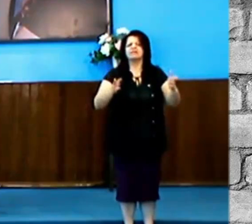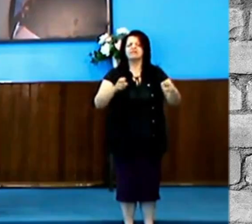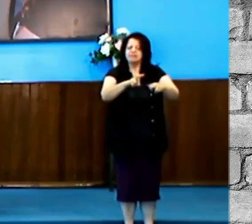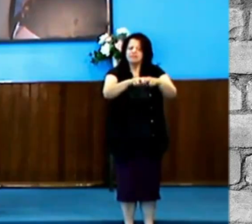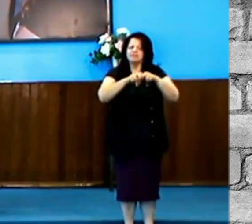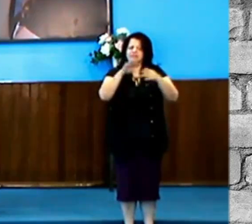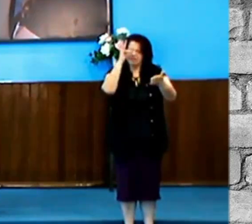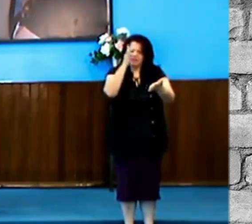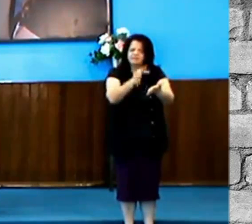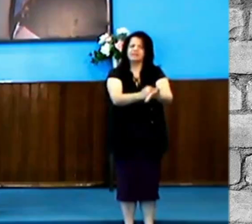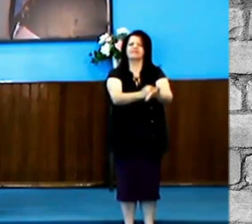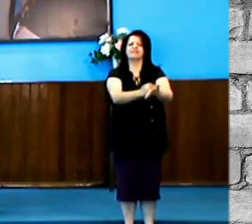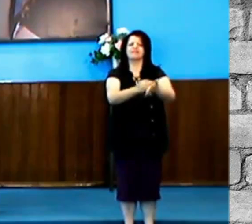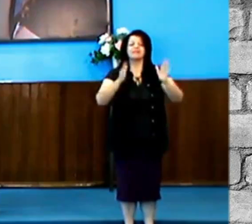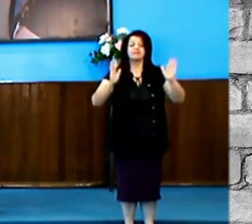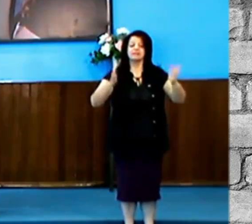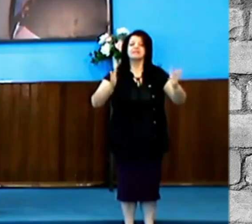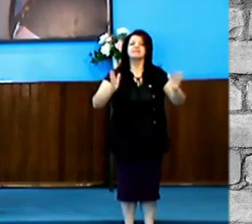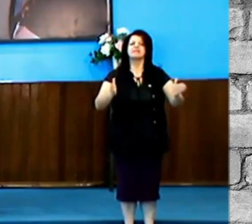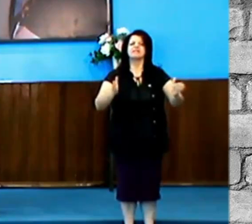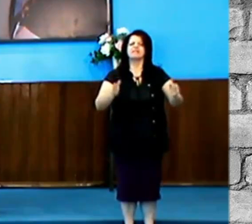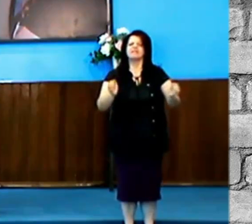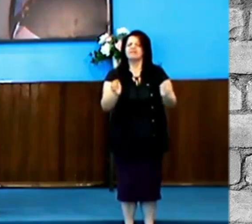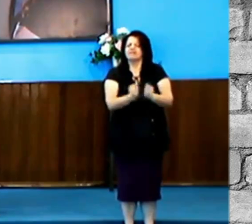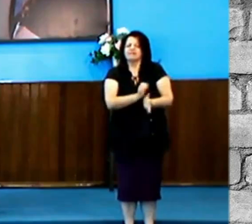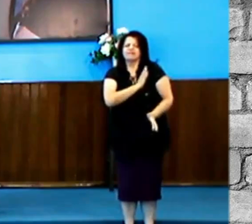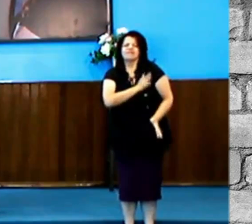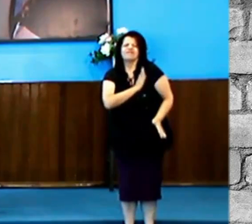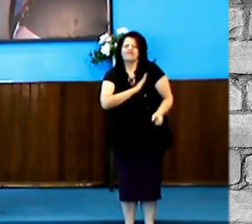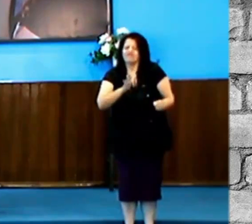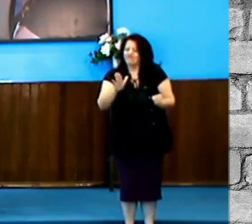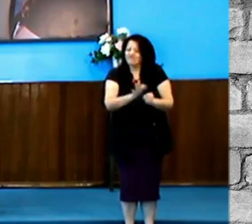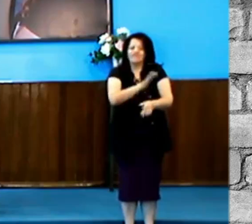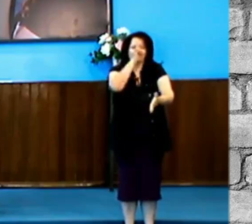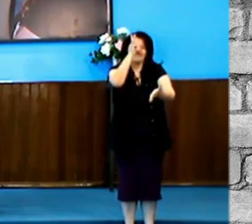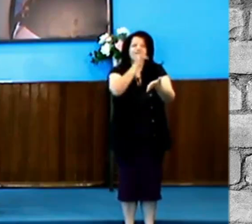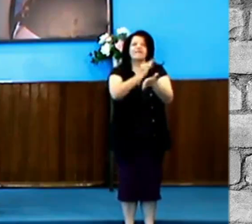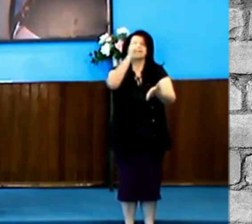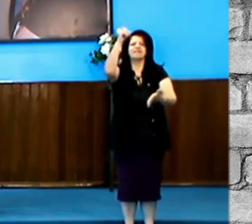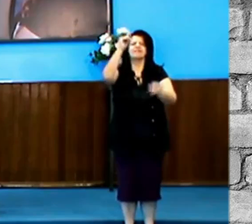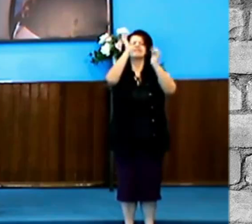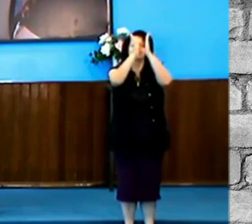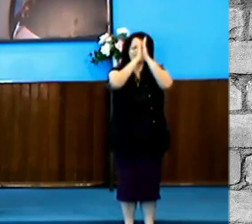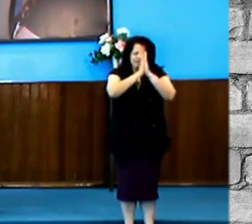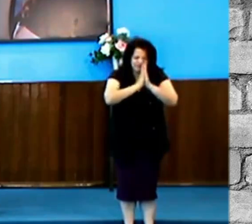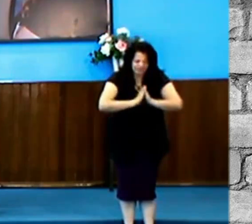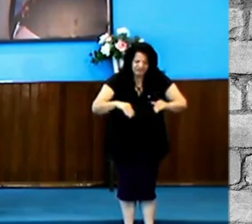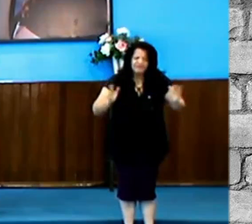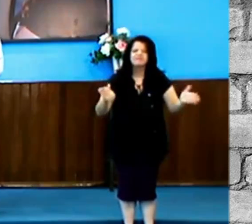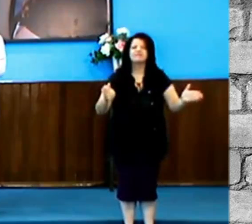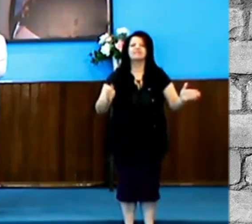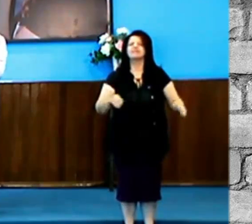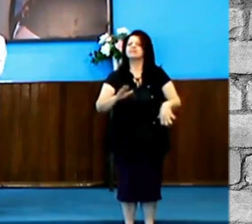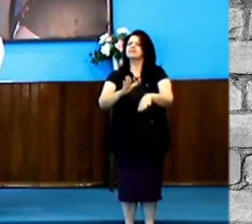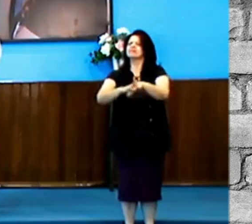com fé no Senhor. E é nesse sentido, com os corações movidos pela fé no nosso Deus, que nós vamos adorá-lo agora. Então eu quero convidar o pessoal a chegar, por